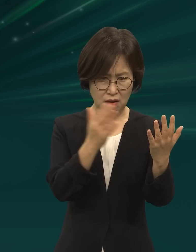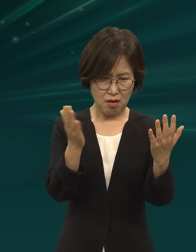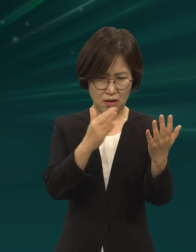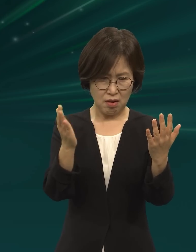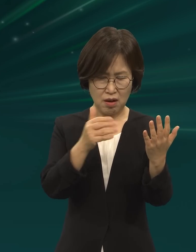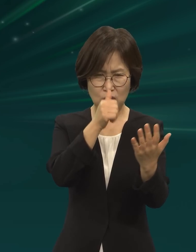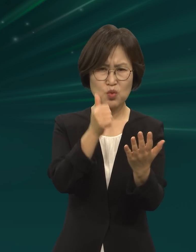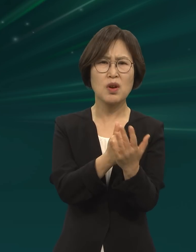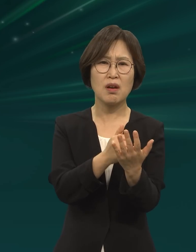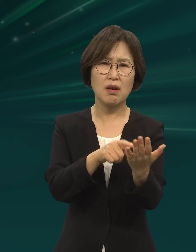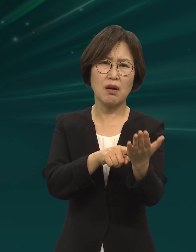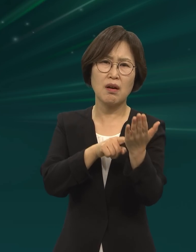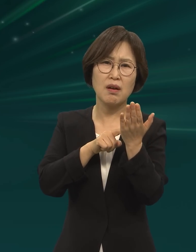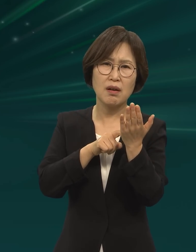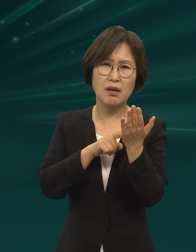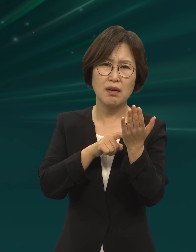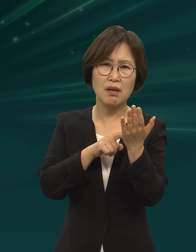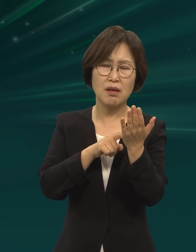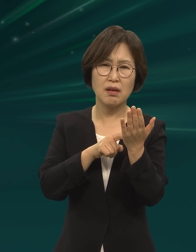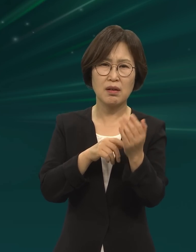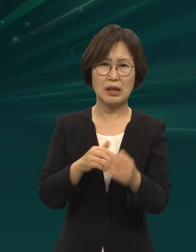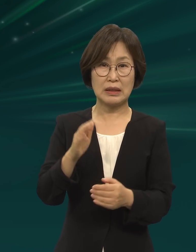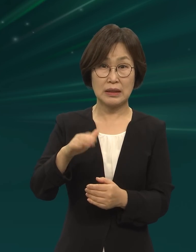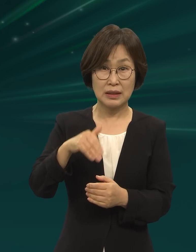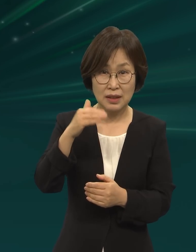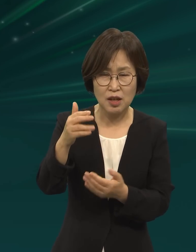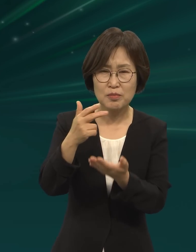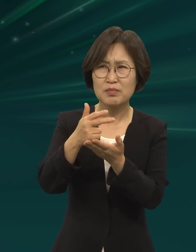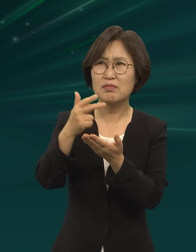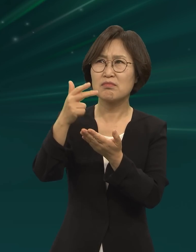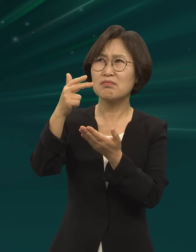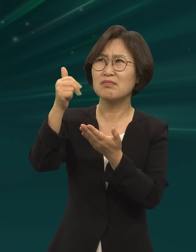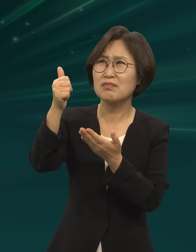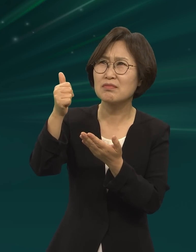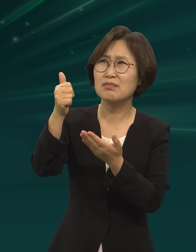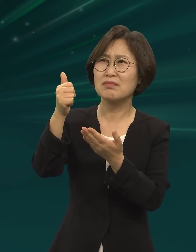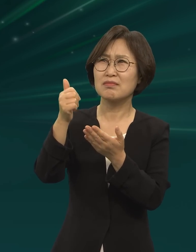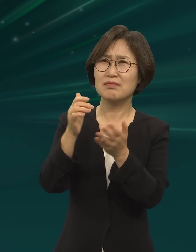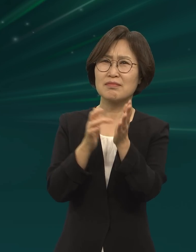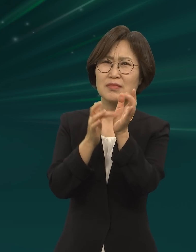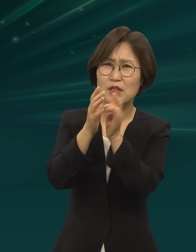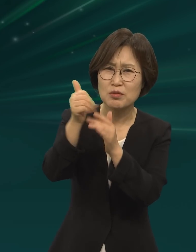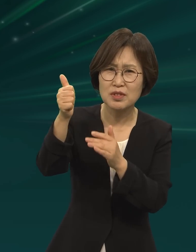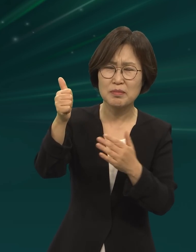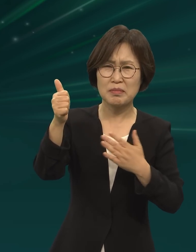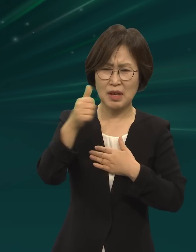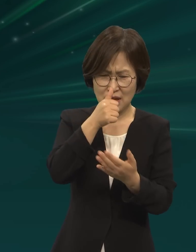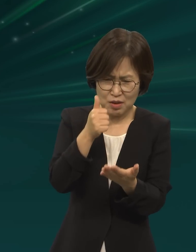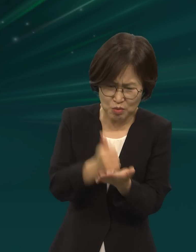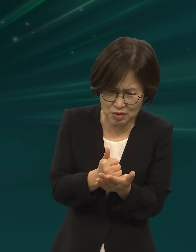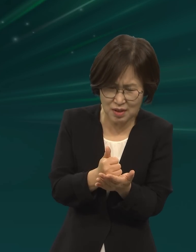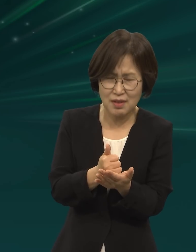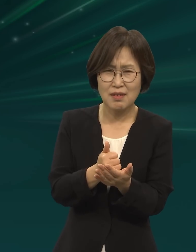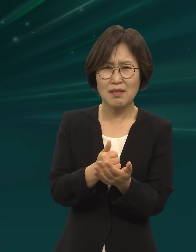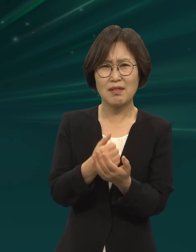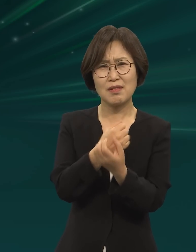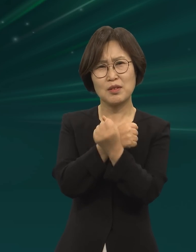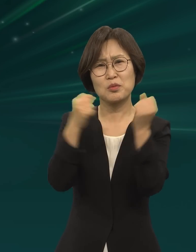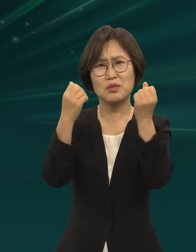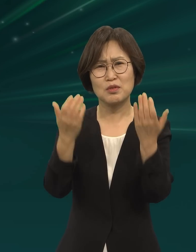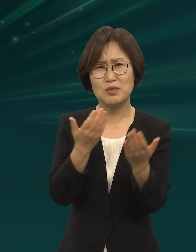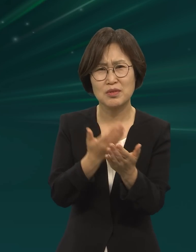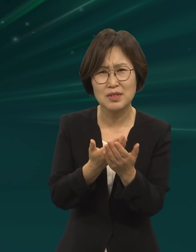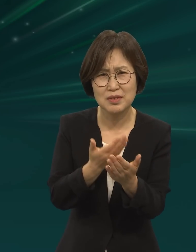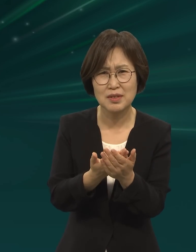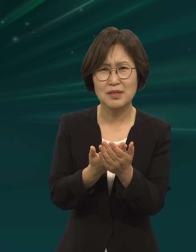시작합니다. 그 다음에는 주님 앞에 제가 기도합니다. 예수님, 이런 죄 때문에 용서해 주세요. 그런 죄